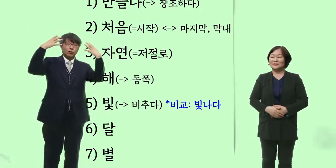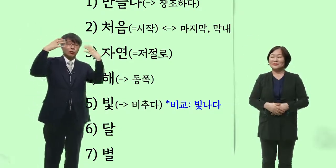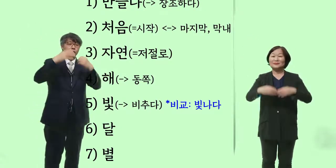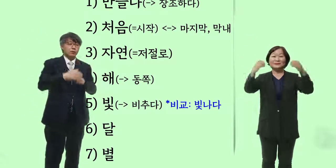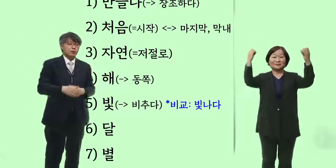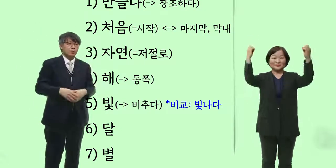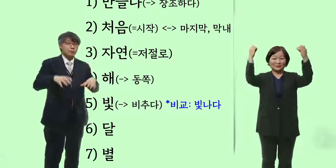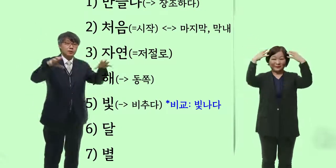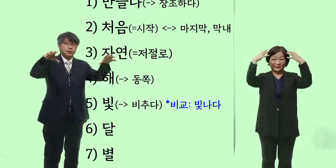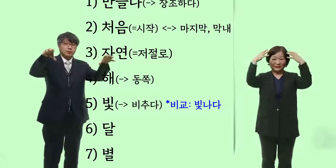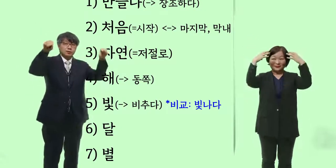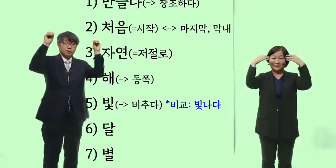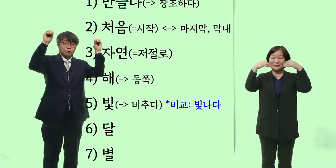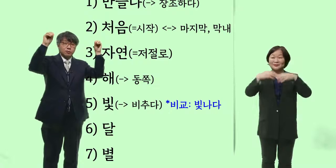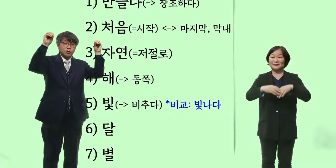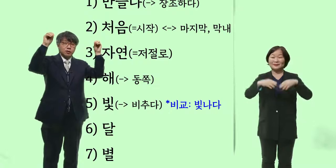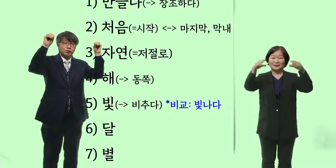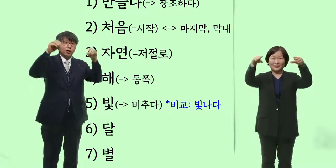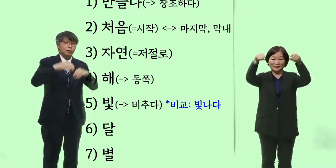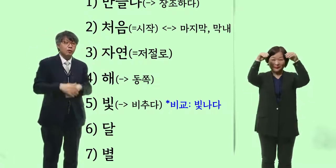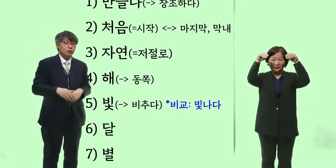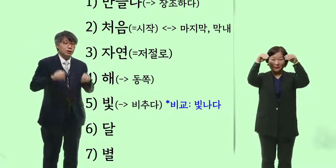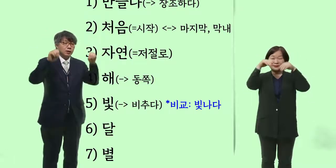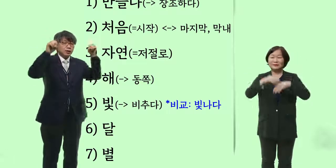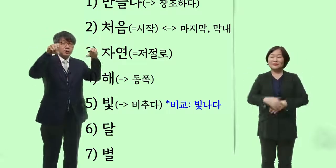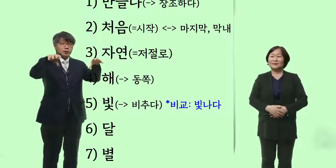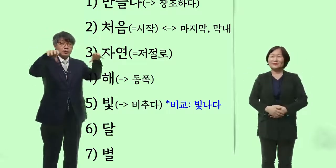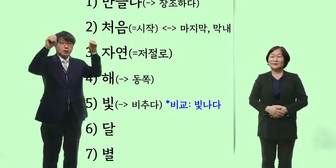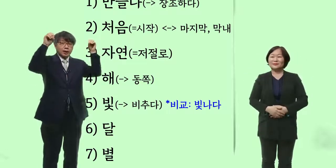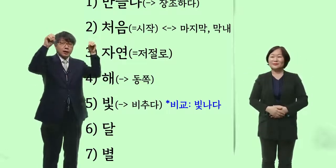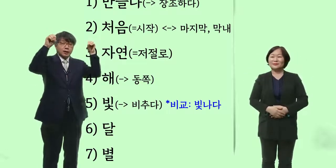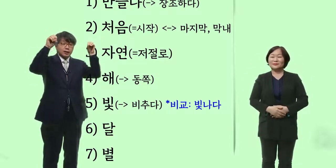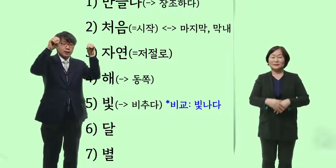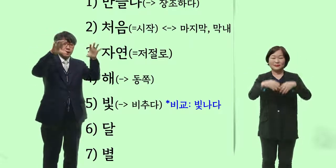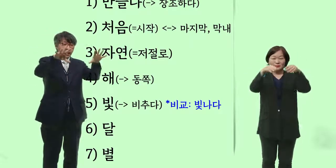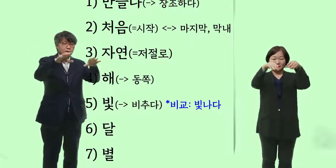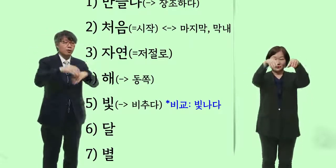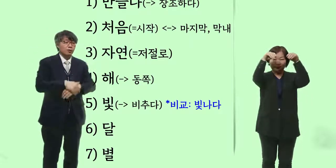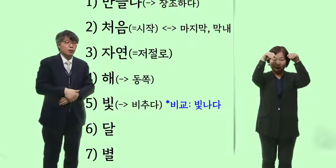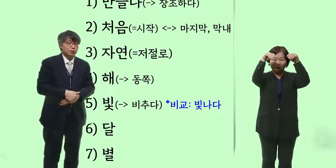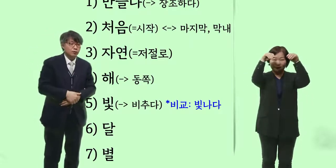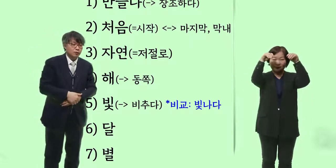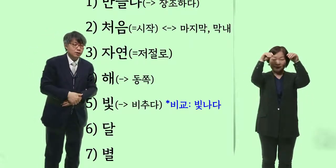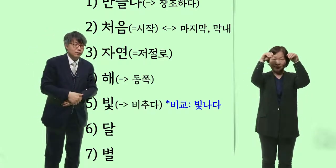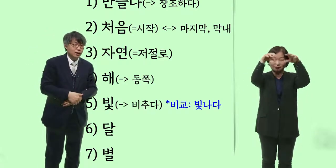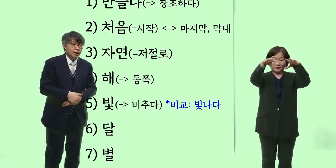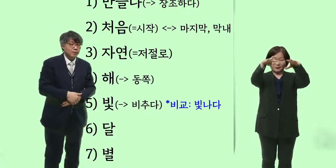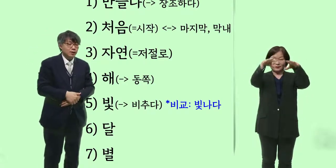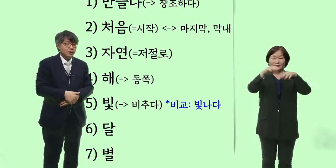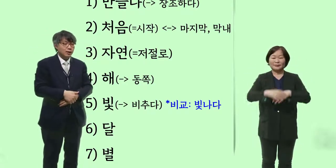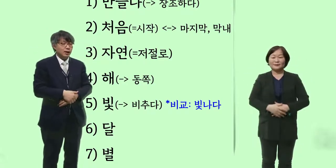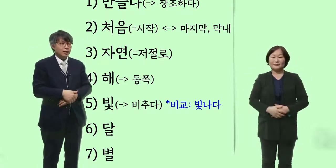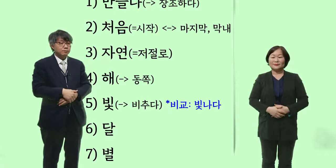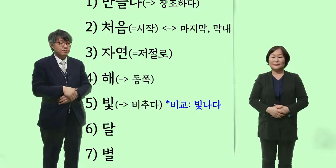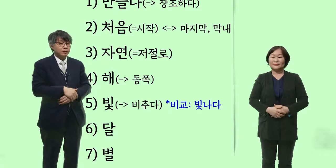비춰주시고 그 다음에 빛을 끄기도 하고 끄다, 켜다 이렇게 표현할 수도 있습니다. 그 다음